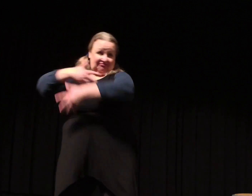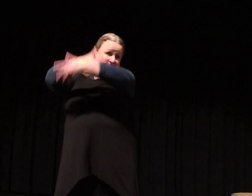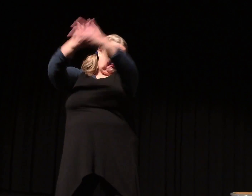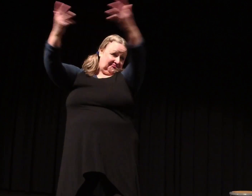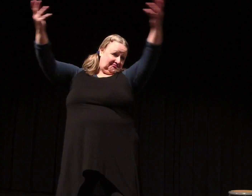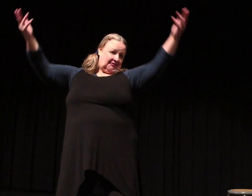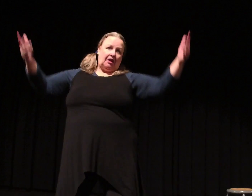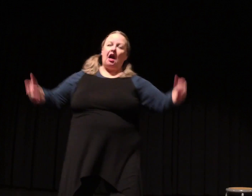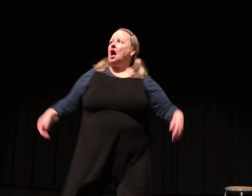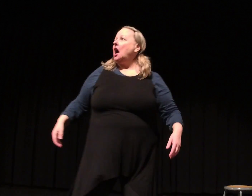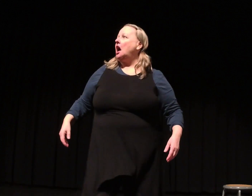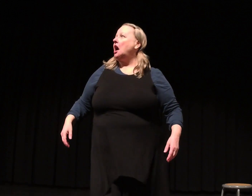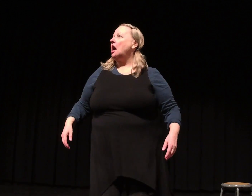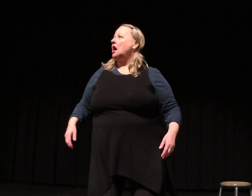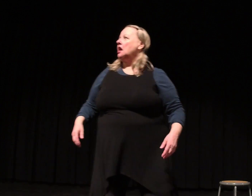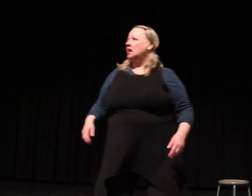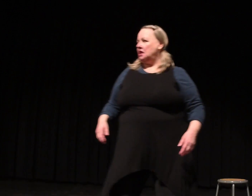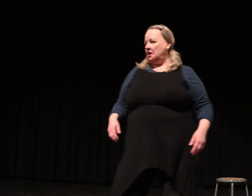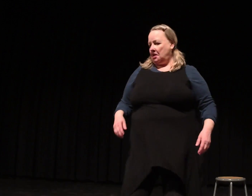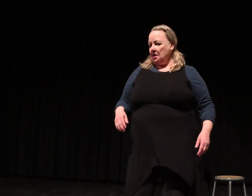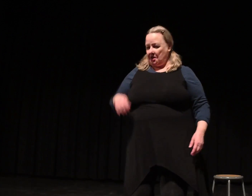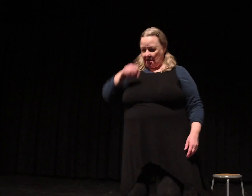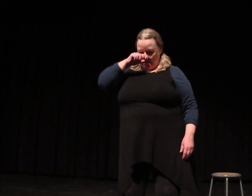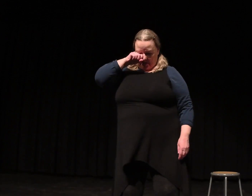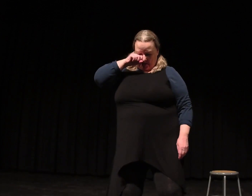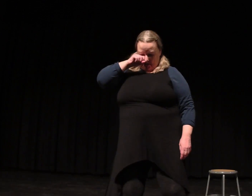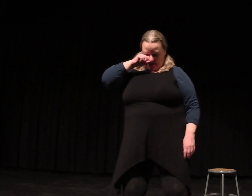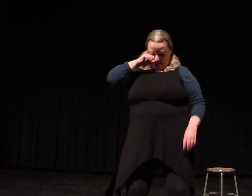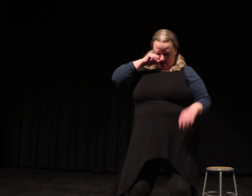à travers le Canada ou même l'Europe si tu veux.